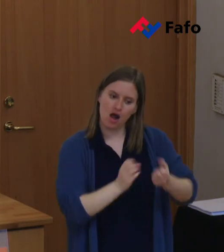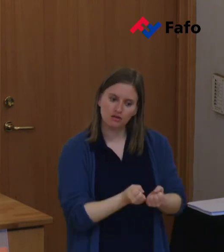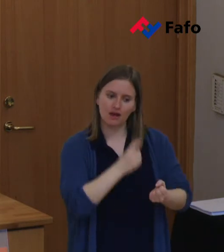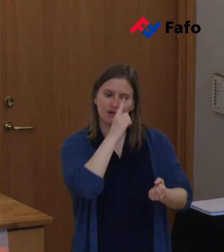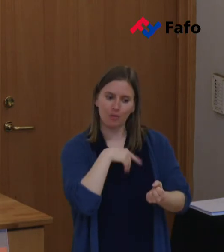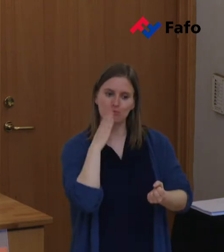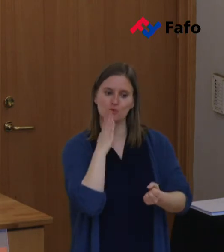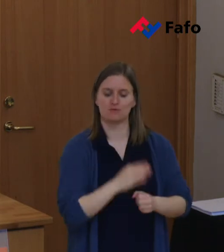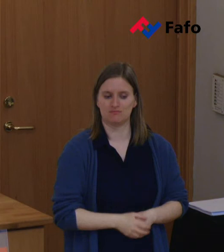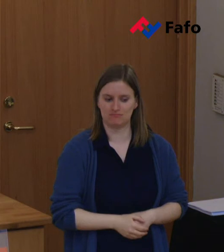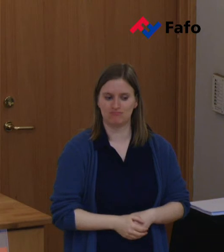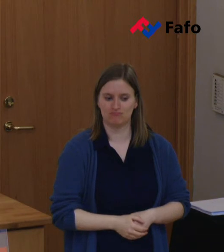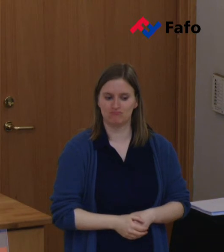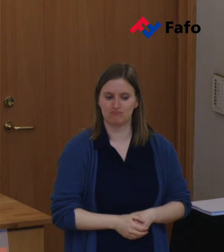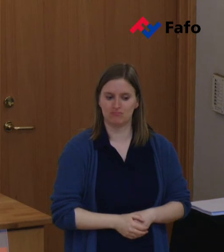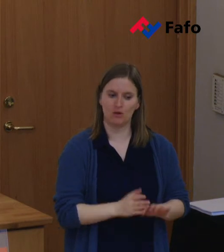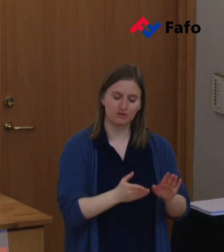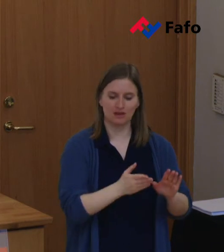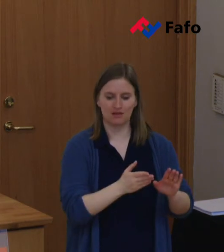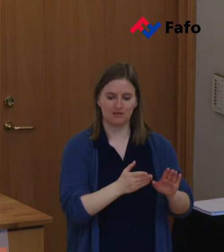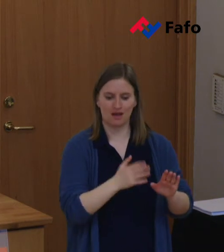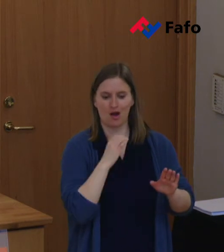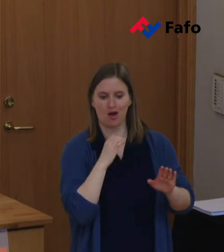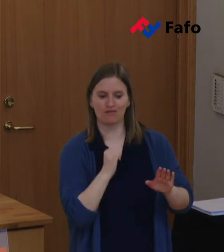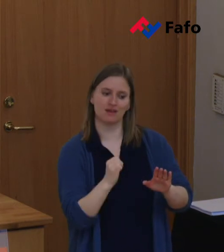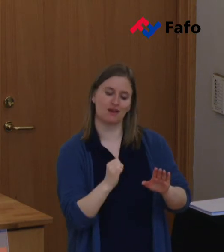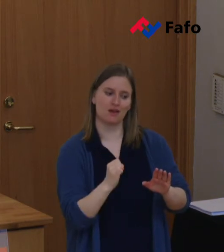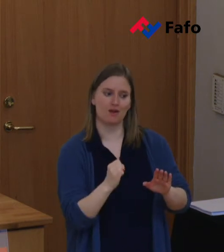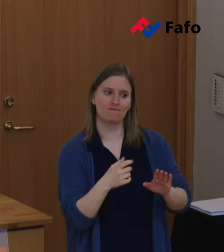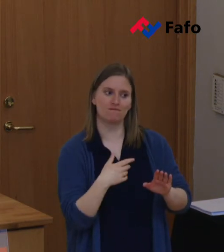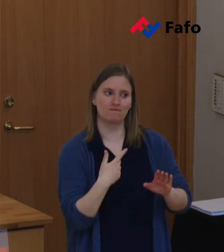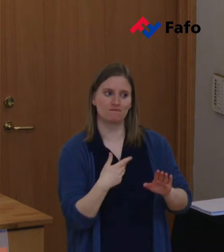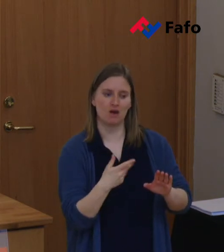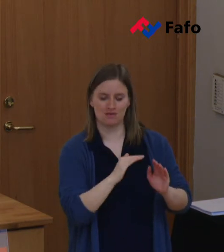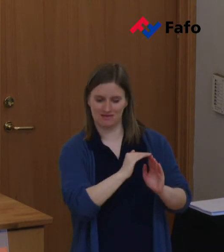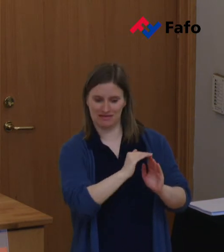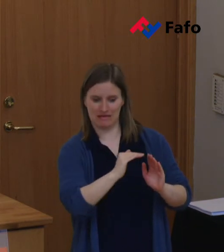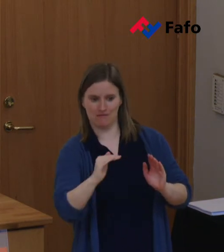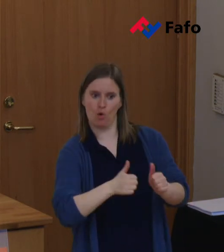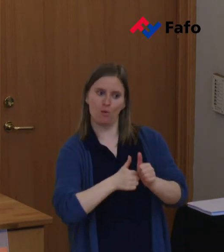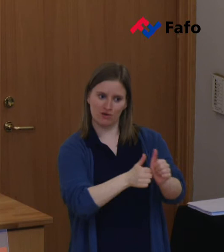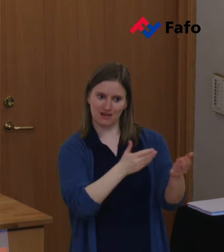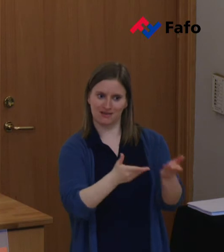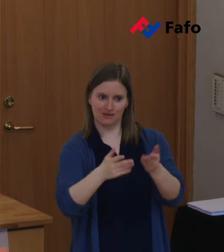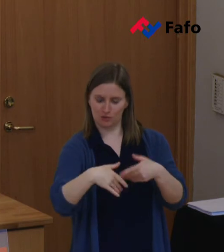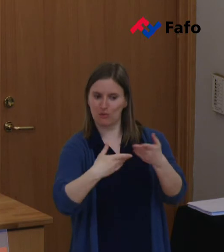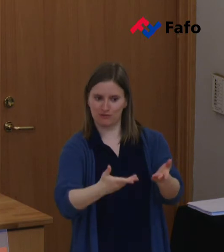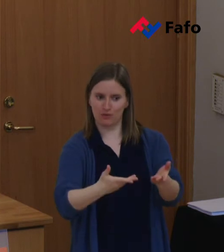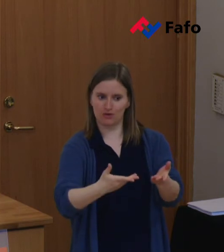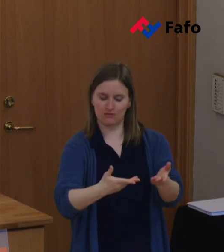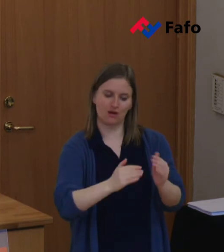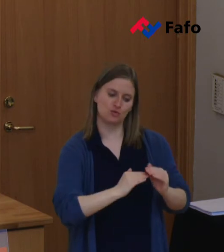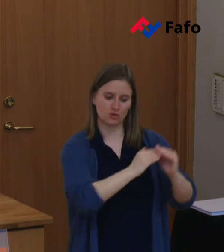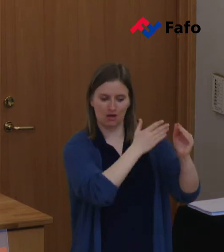bo. Og det henger bare altså, avhenger av det nivået av oppfølgingstjenester du får, enten fra